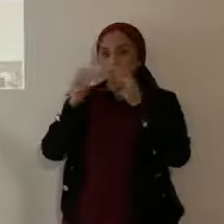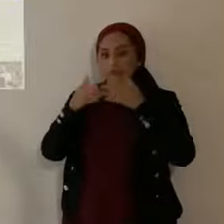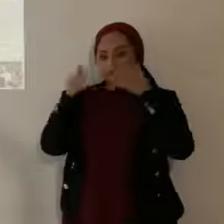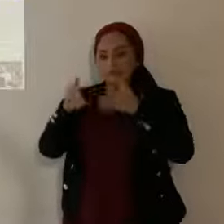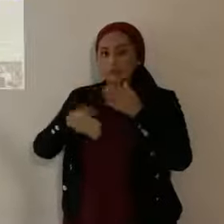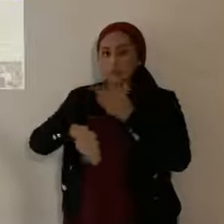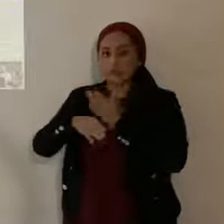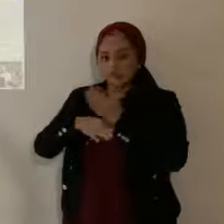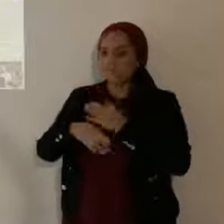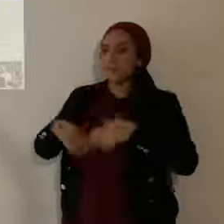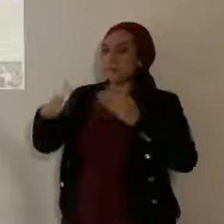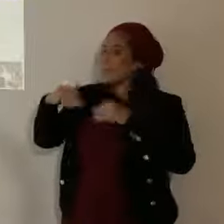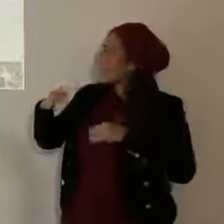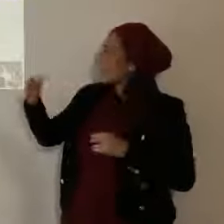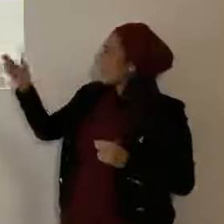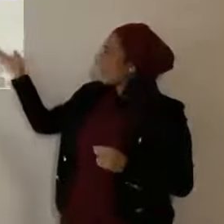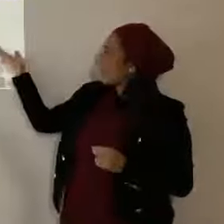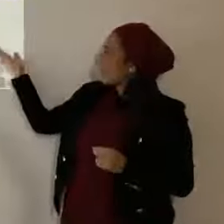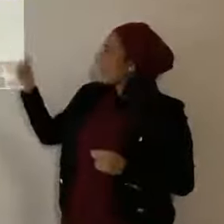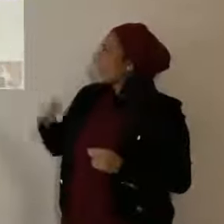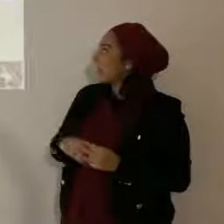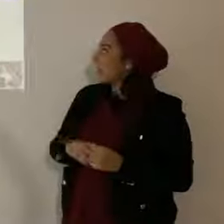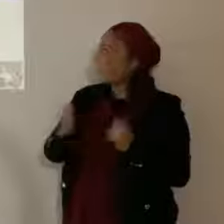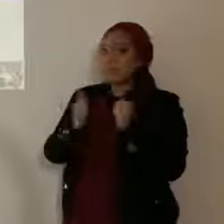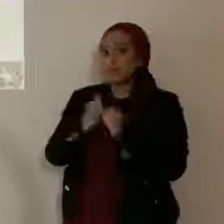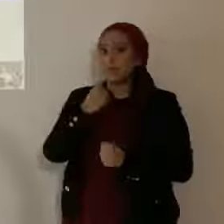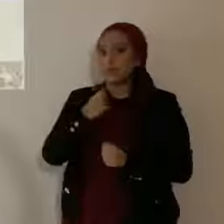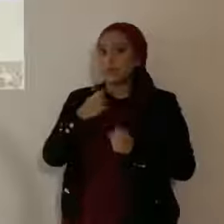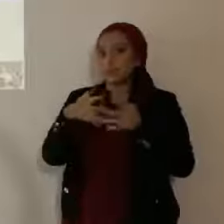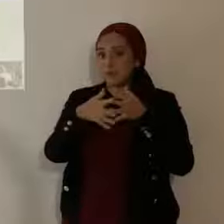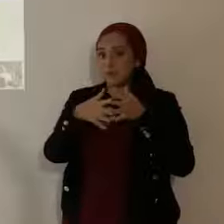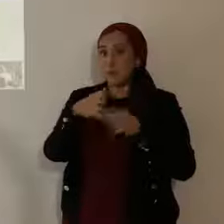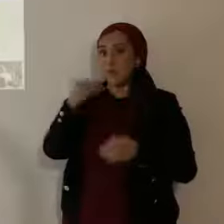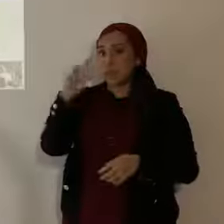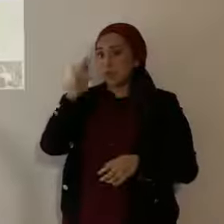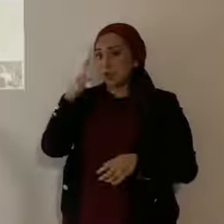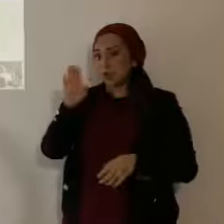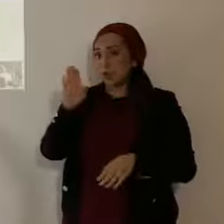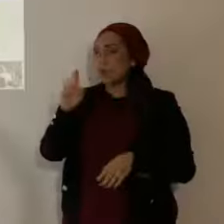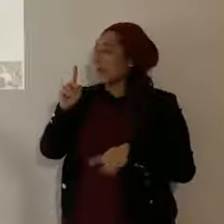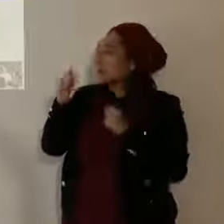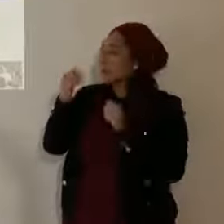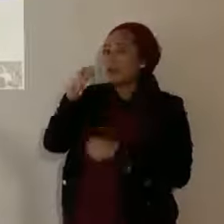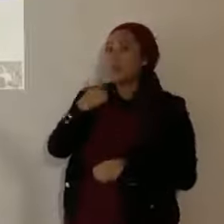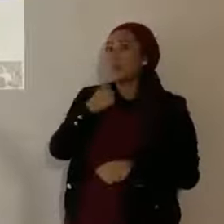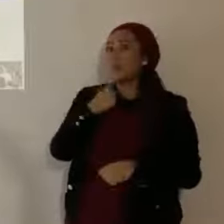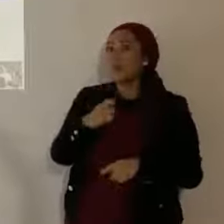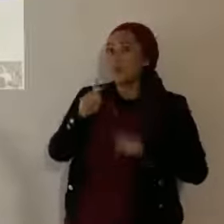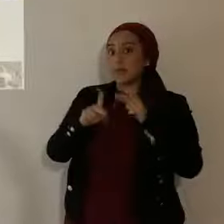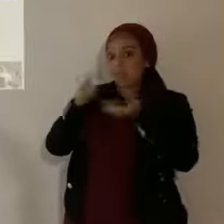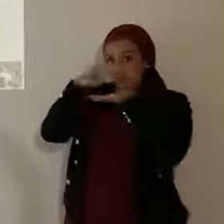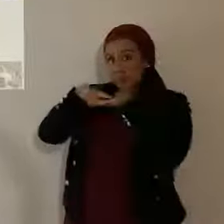En la parte derecha encontramos con rojo Estados Unidos y azul. Pero lo que está con rojo es la gente que ha buscado fútbol